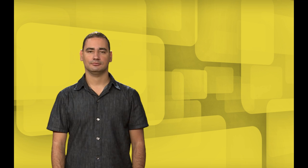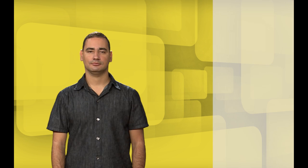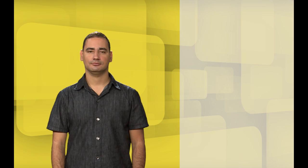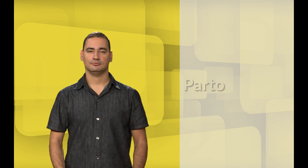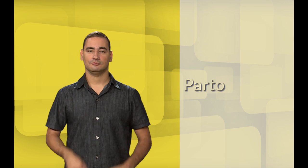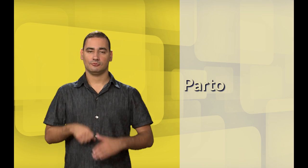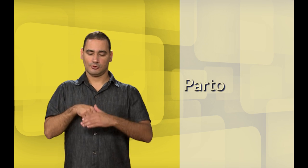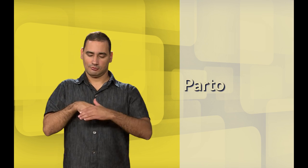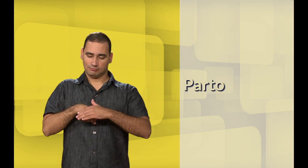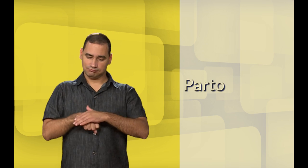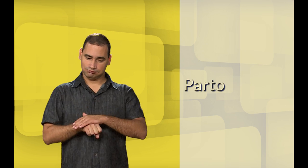Parto